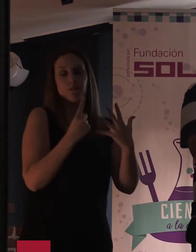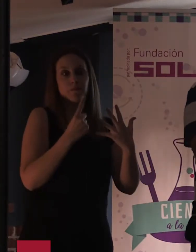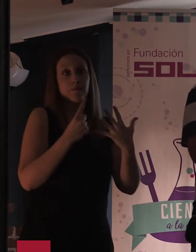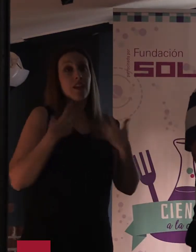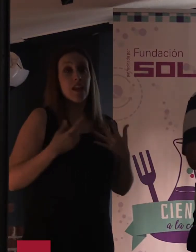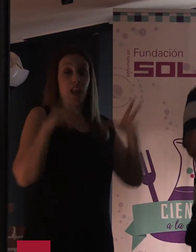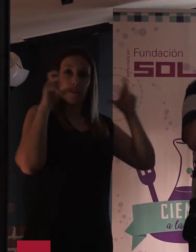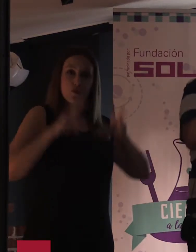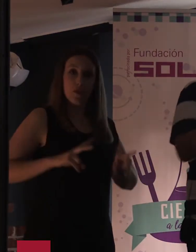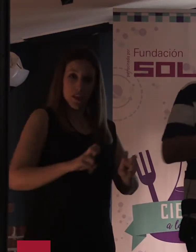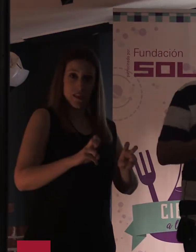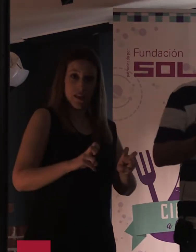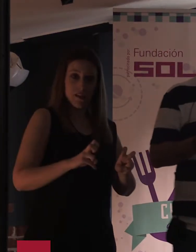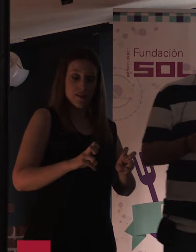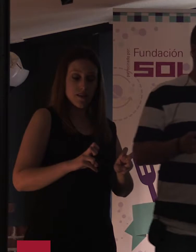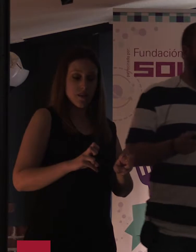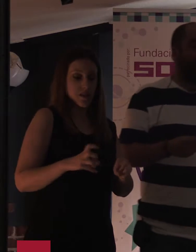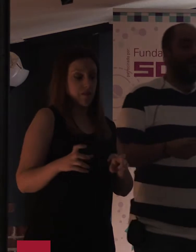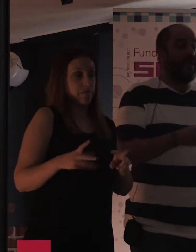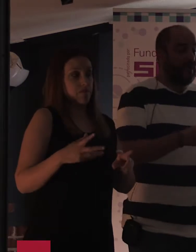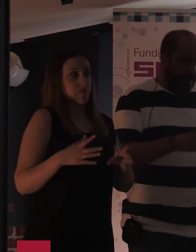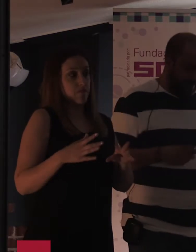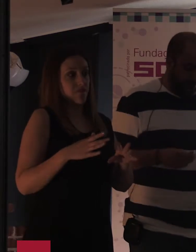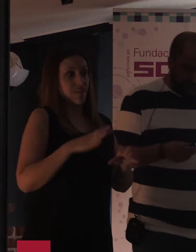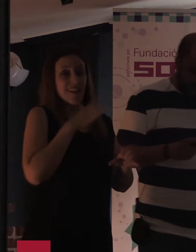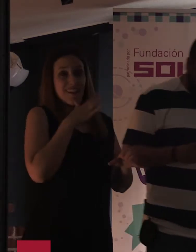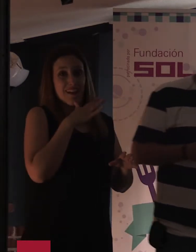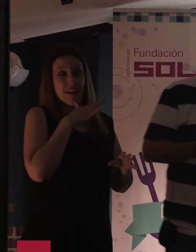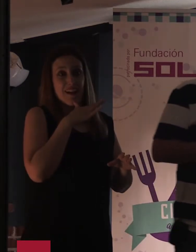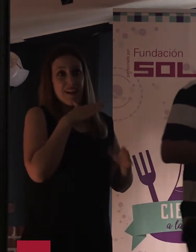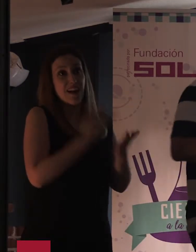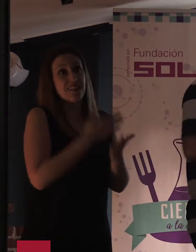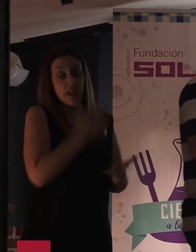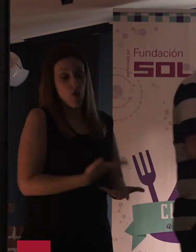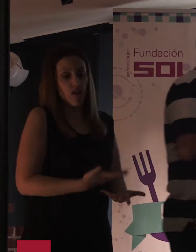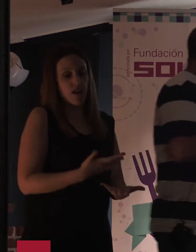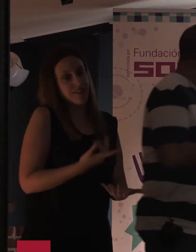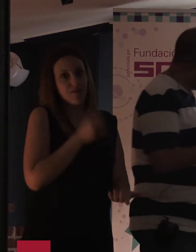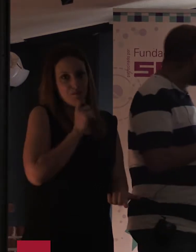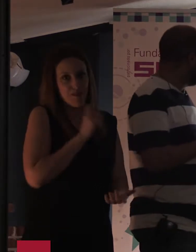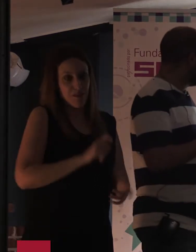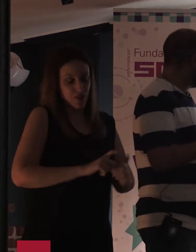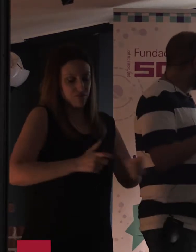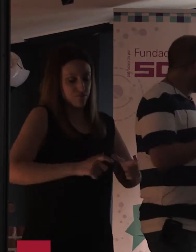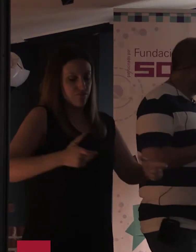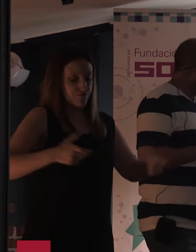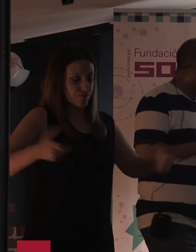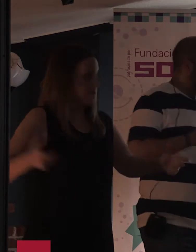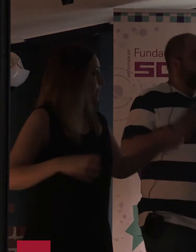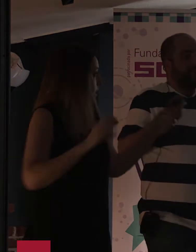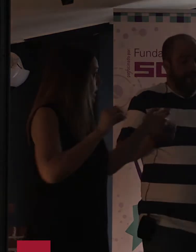foto inicial donde estábamos toda la gente que inició el proyecto, a lo que hay ahora, pues es complicado. Por supuesto, Rodolfo es el director del